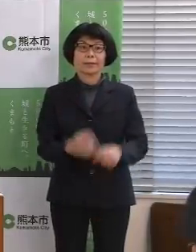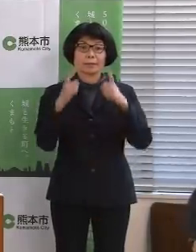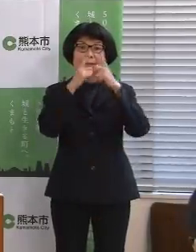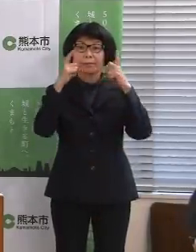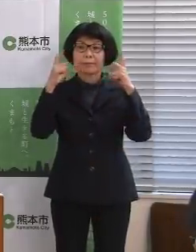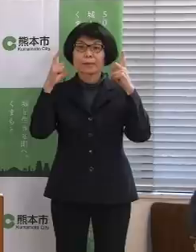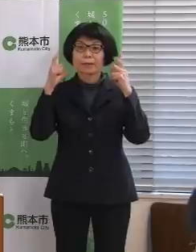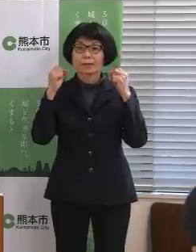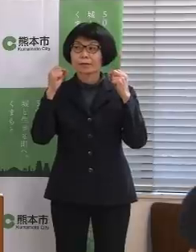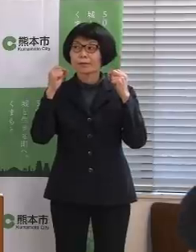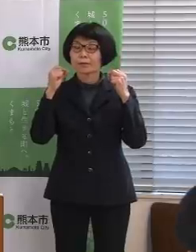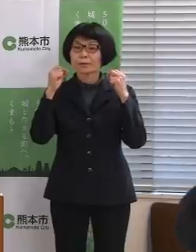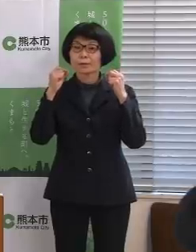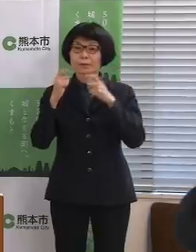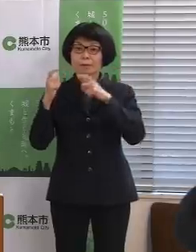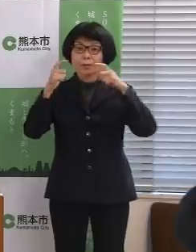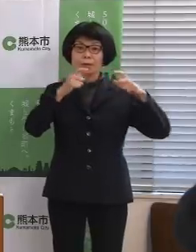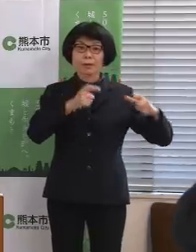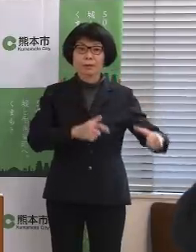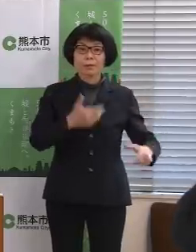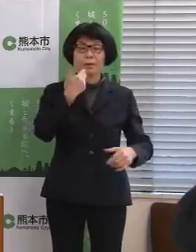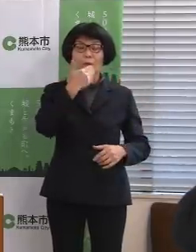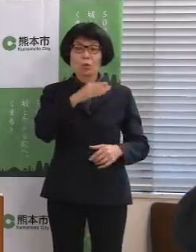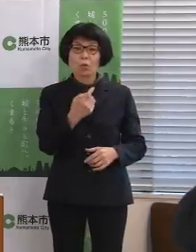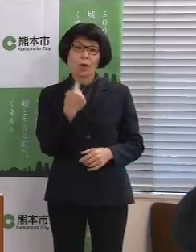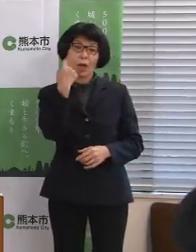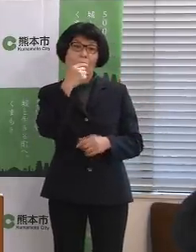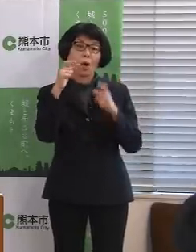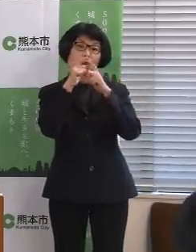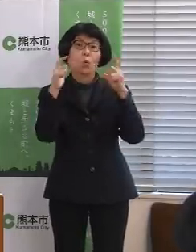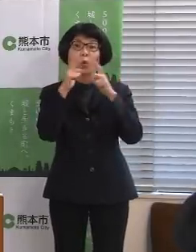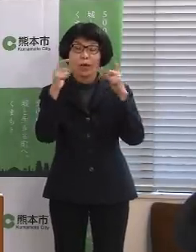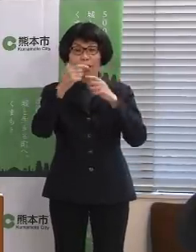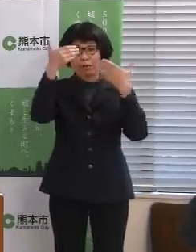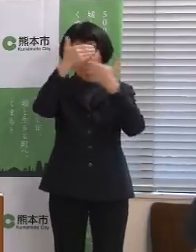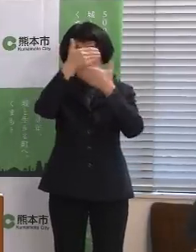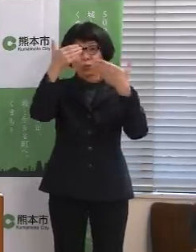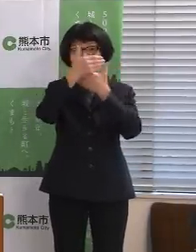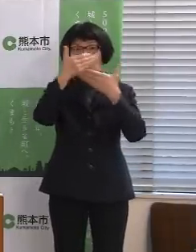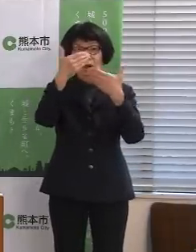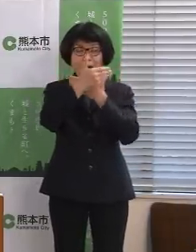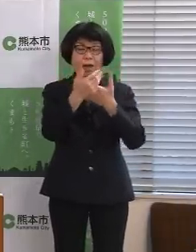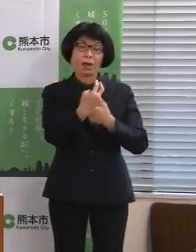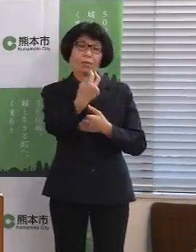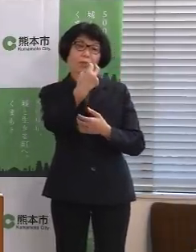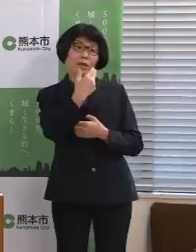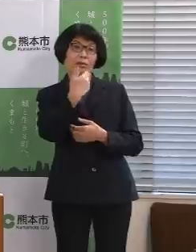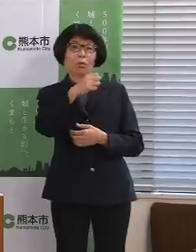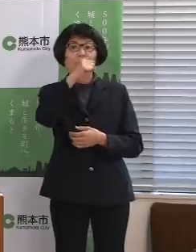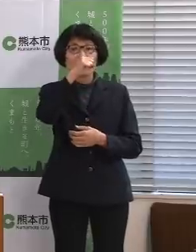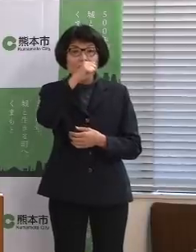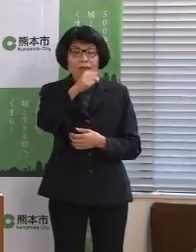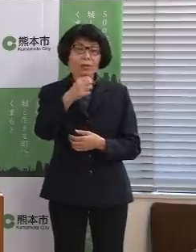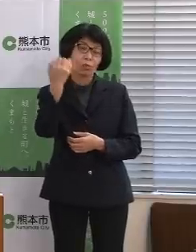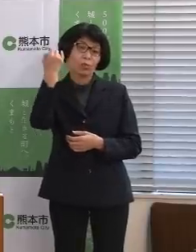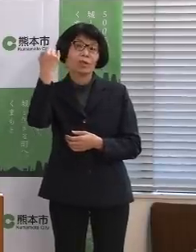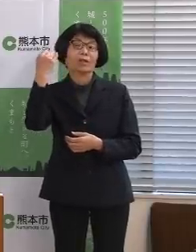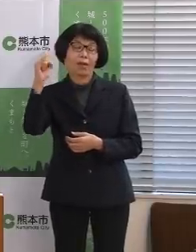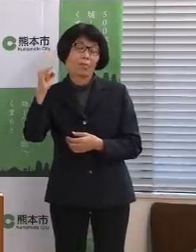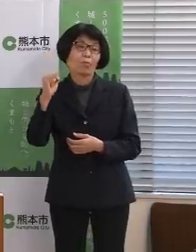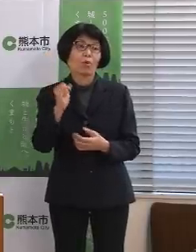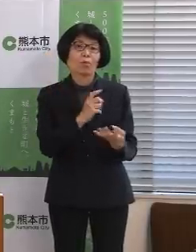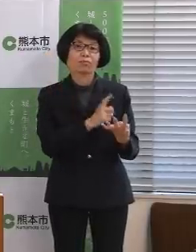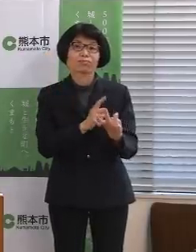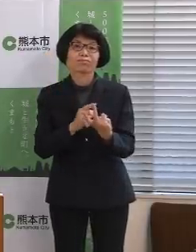は外した方が、口元とか表情が見えるのでいいんではないかというようなですね、ご意見もいくつ